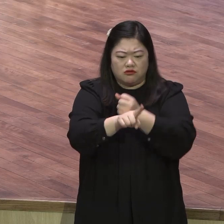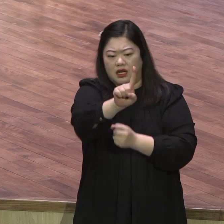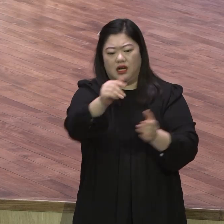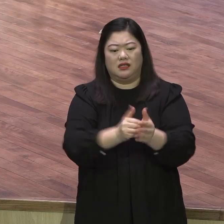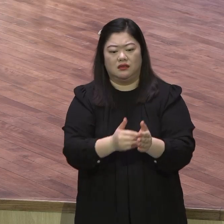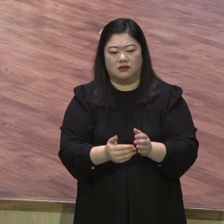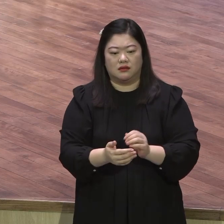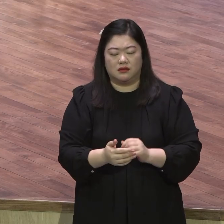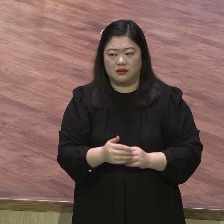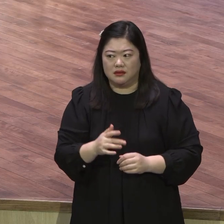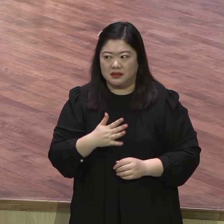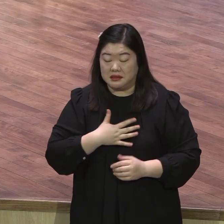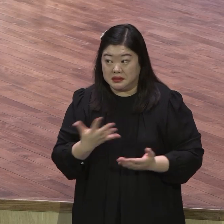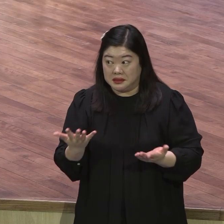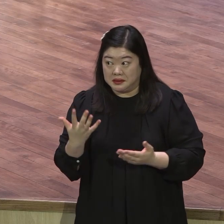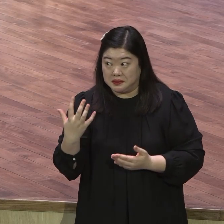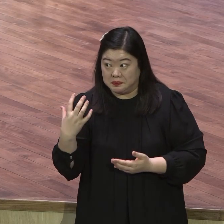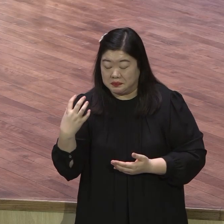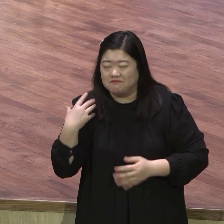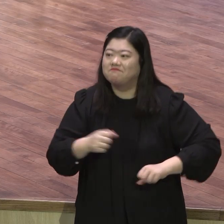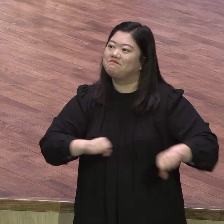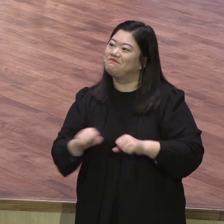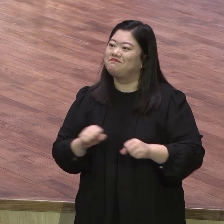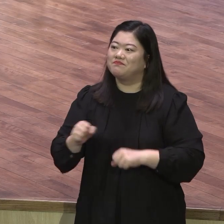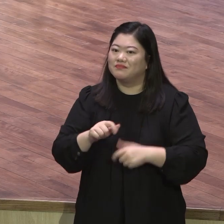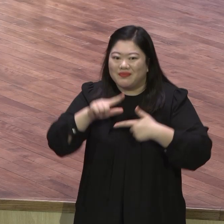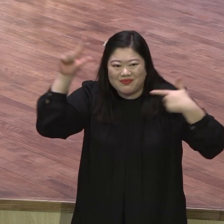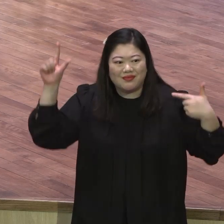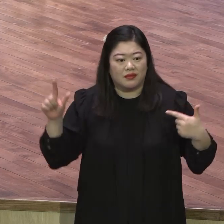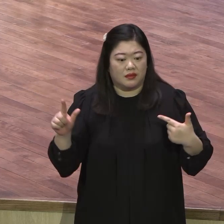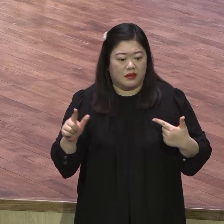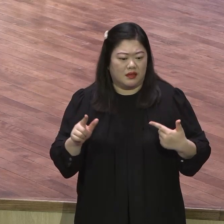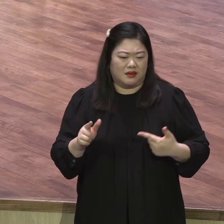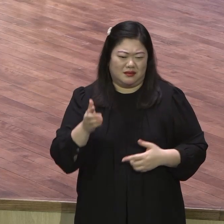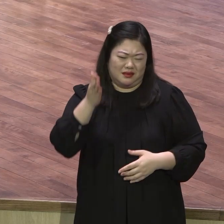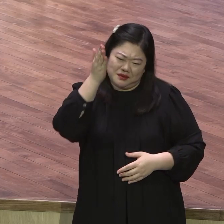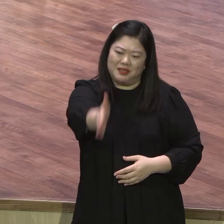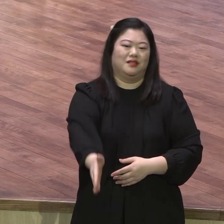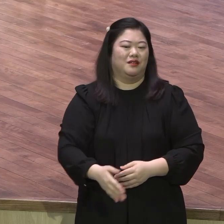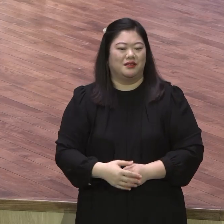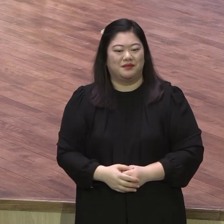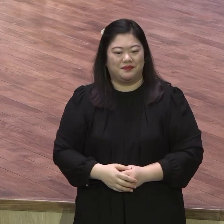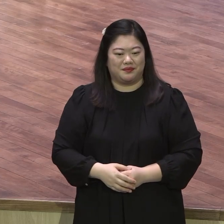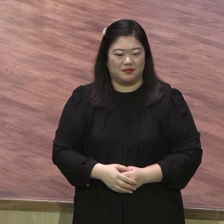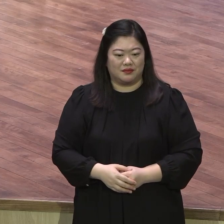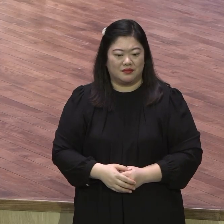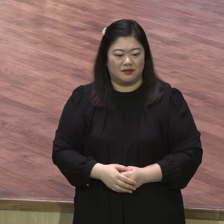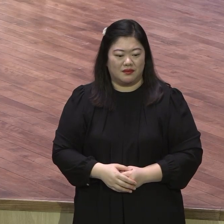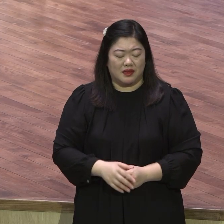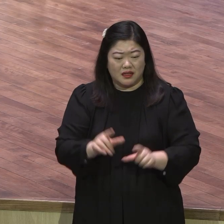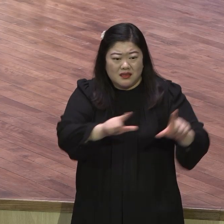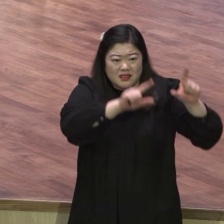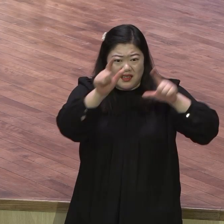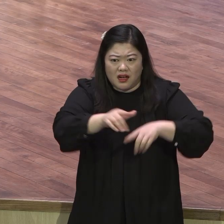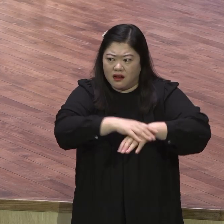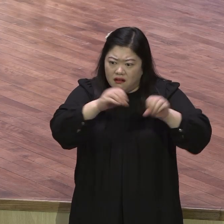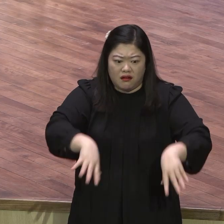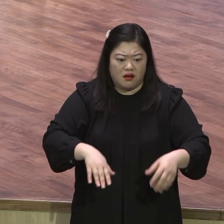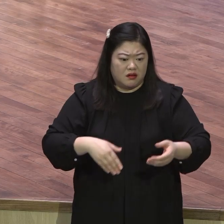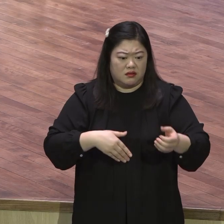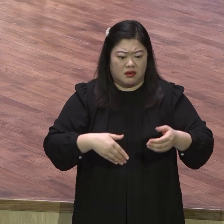쓸데없는 데 시간 보내고 쓸데없는 에너지 힘 다 빼고 쓸데없는 시간 보내 필요 없잖아요. 인생 허비를 할 필요가 없단